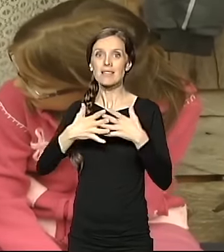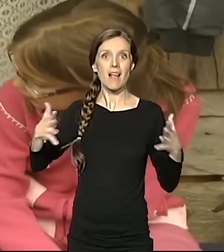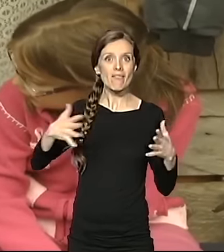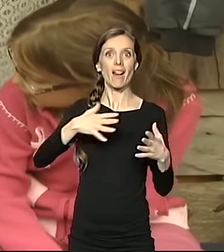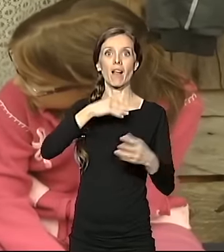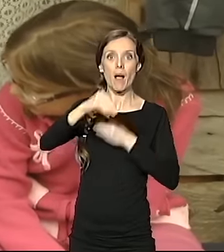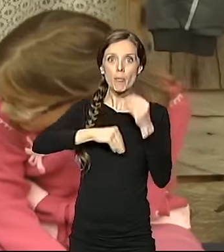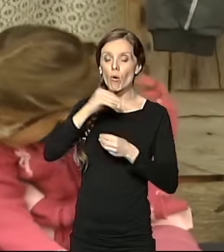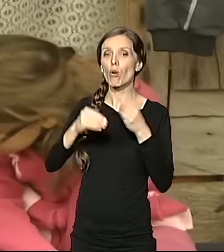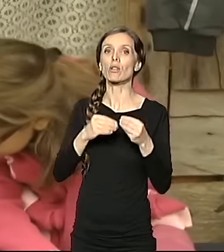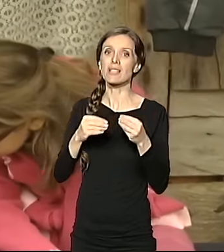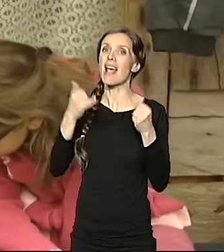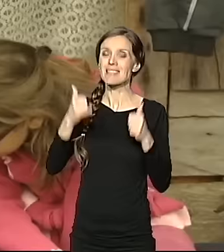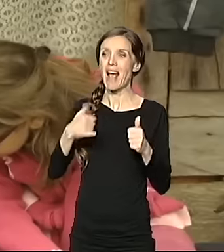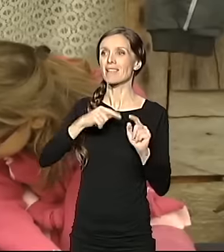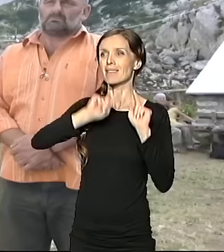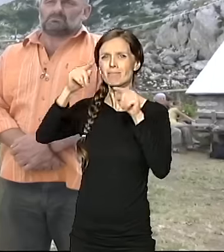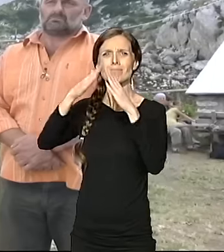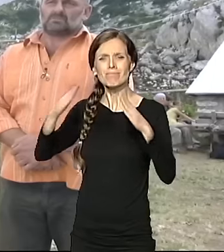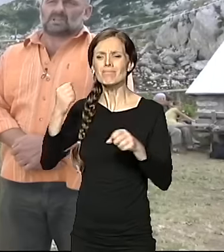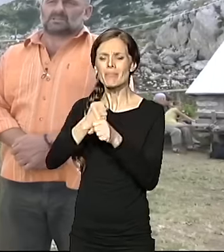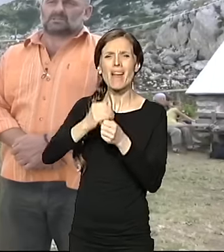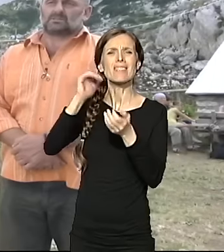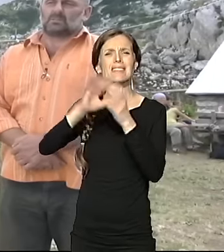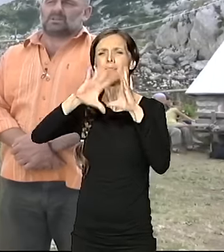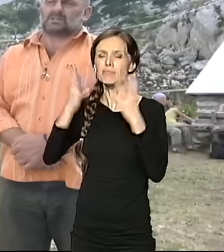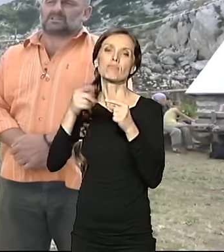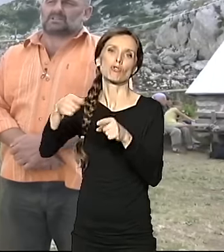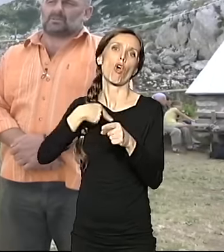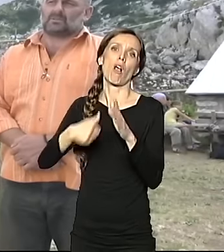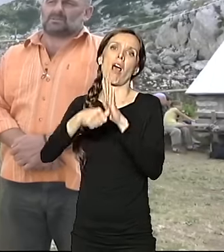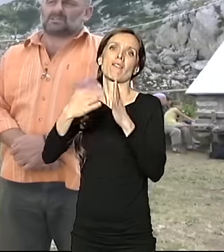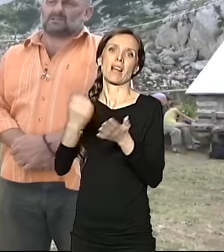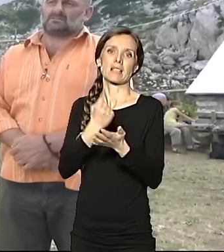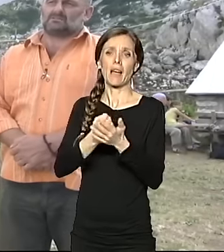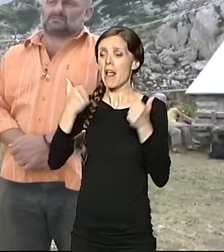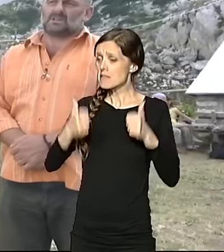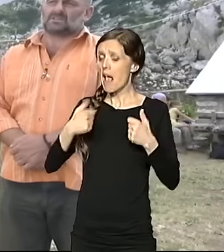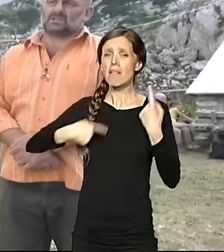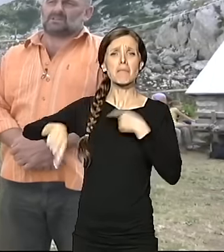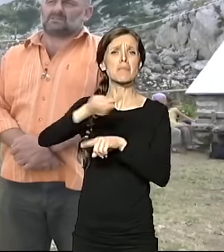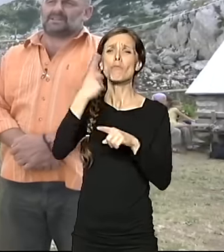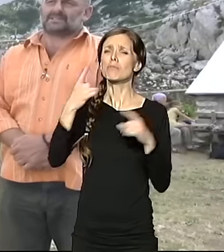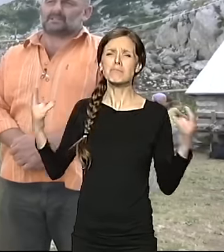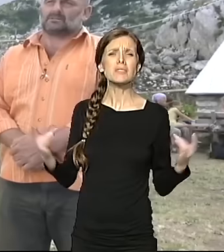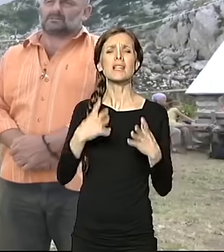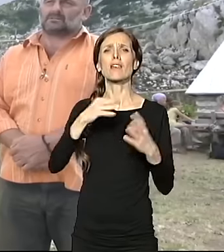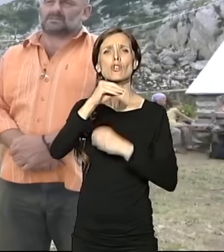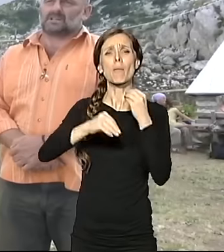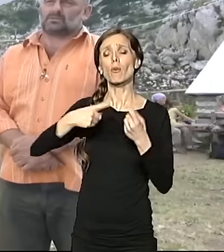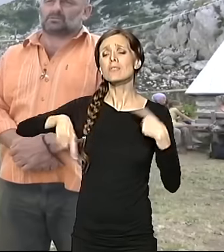tako sad ne je osnovno zanimanje. Za sad smo mi jedna srećna porodica, nas živi